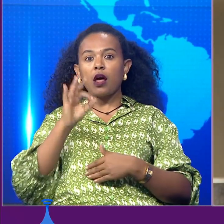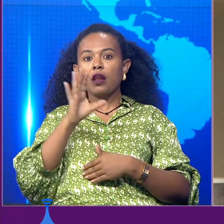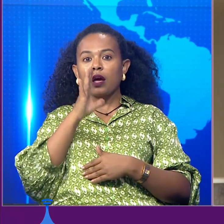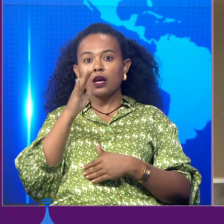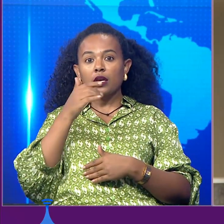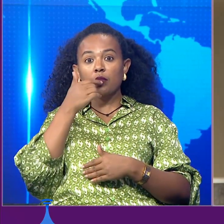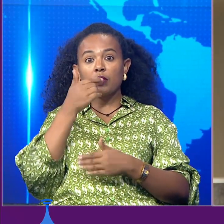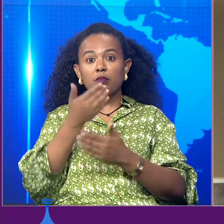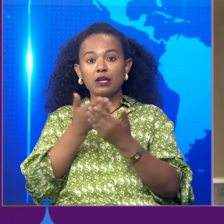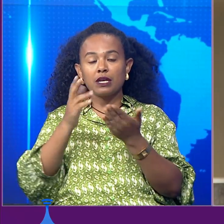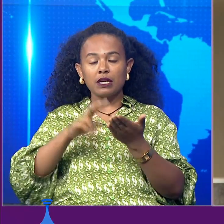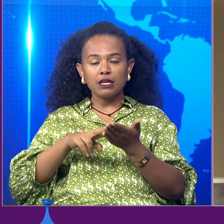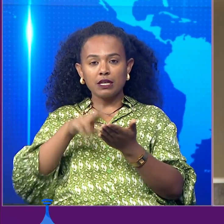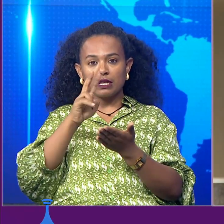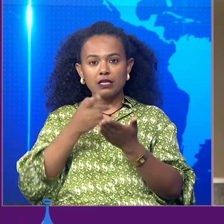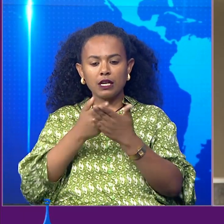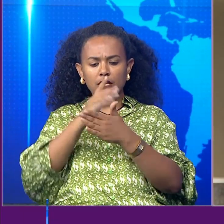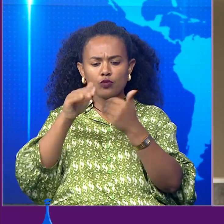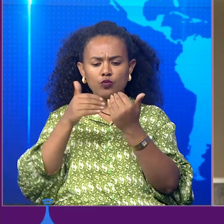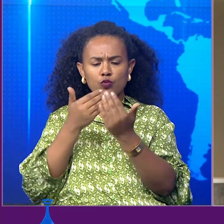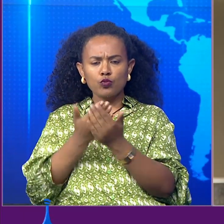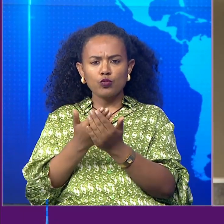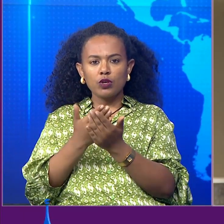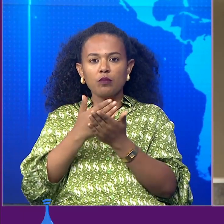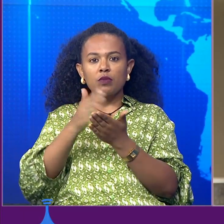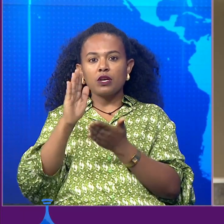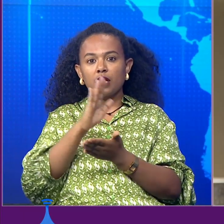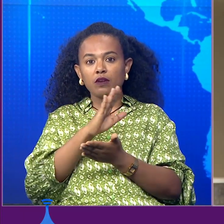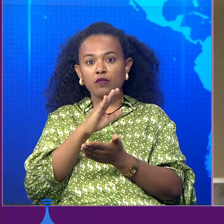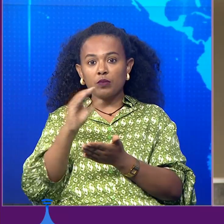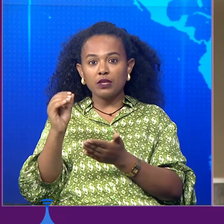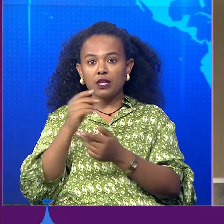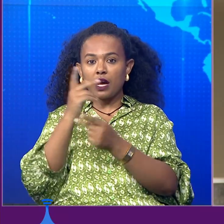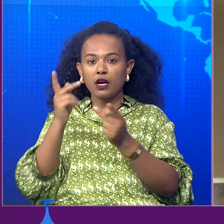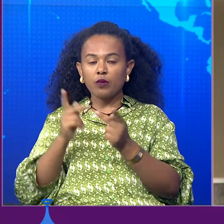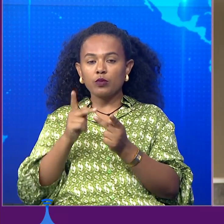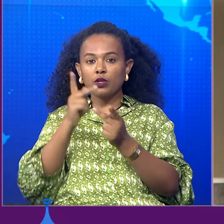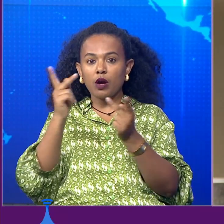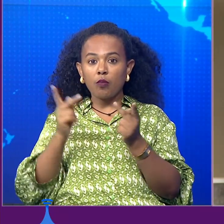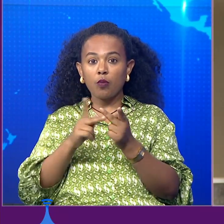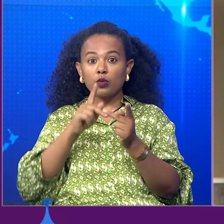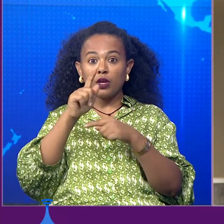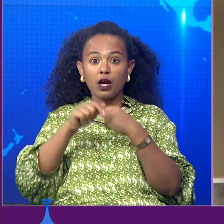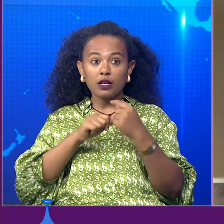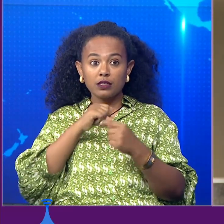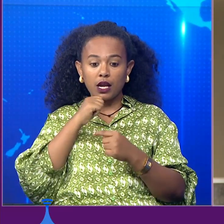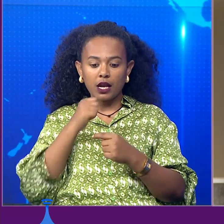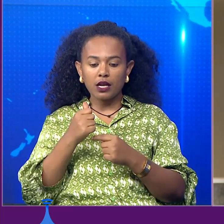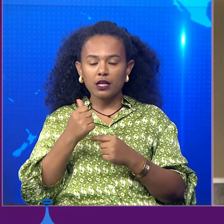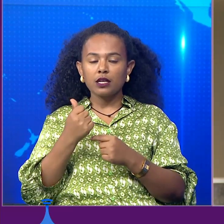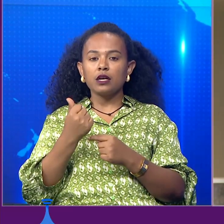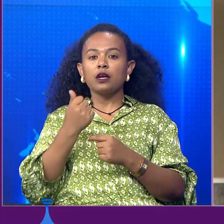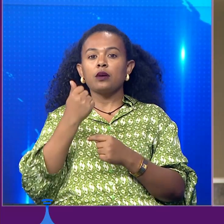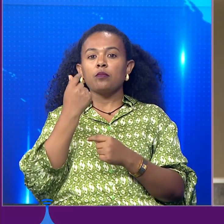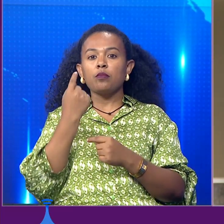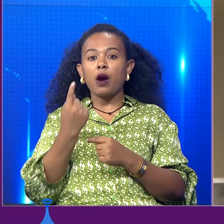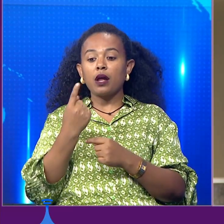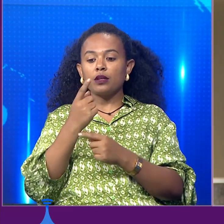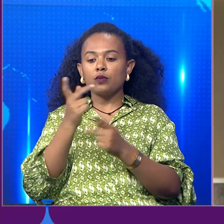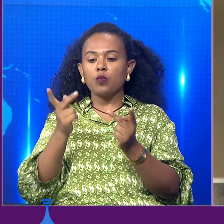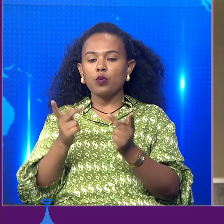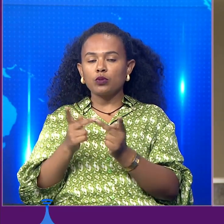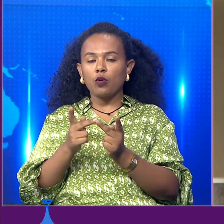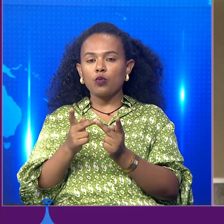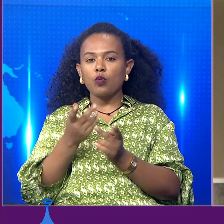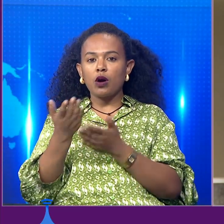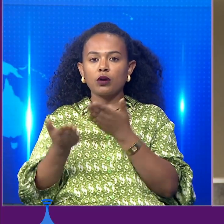ይነሳ። ያንን ሁሉ የሚቀርፍበትና ከቦታ ቦታ ሳሄድ ዋን ስቶፕ ሰርቪስ ወይም አንድ ቦታ ሆኖ